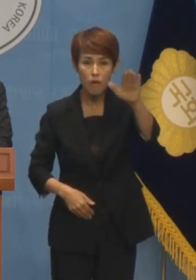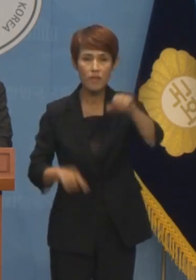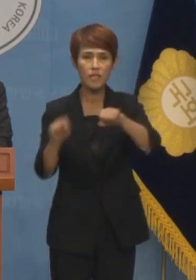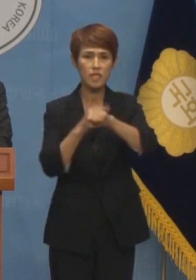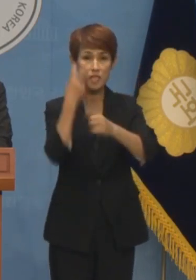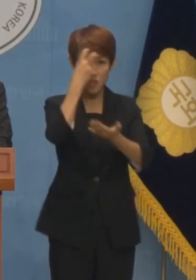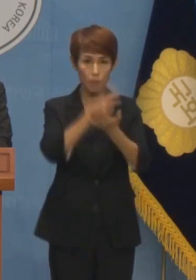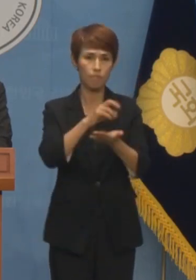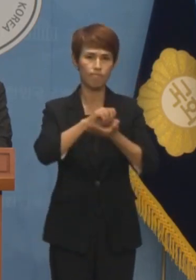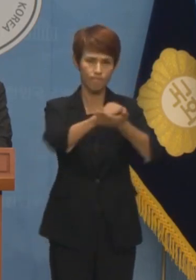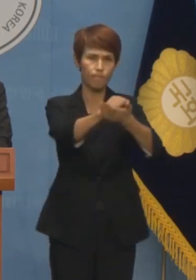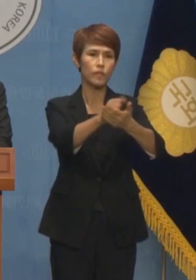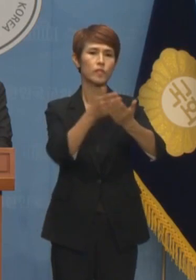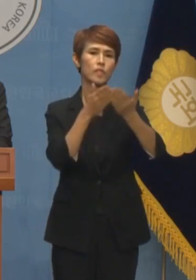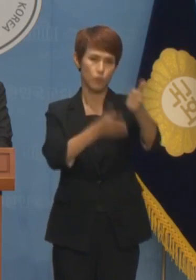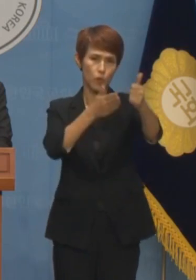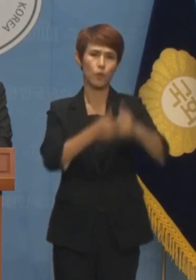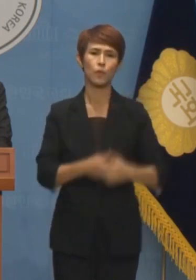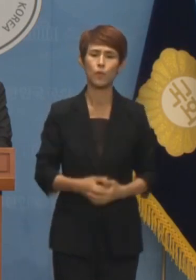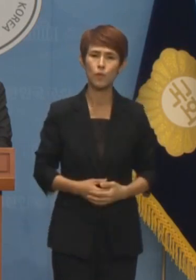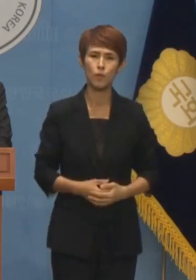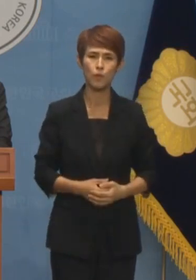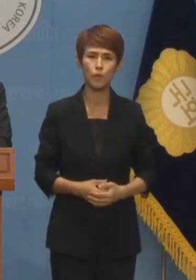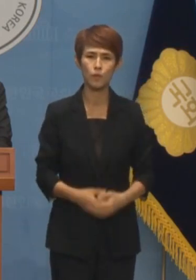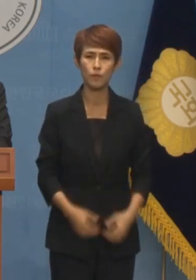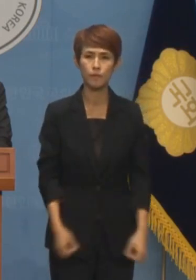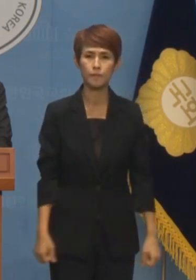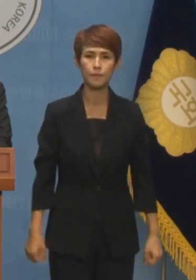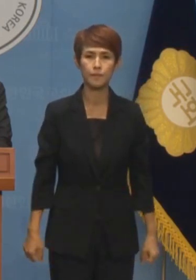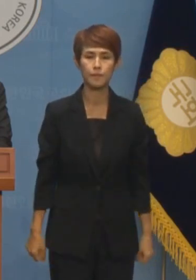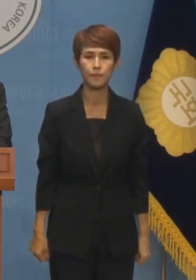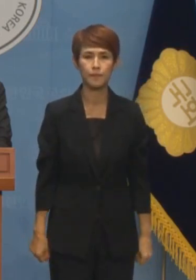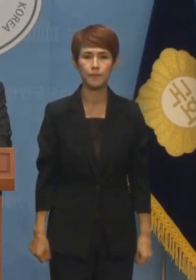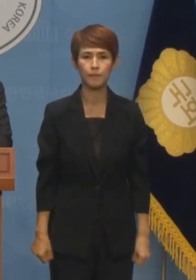특검을 수용하십시오.